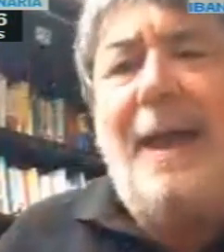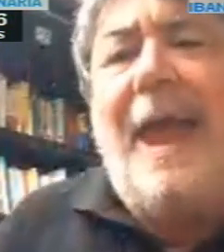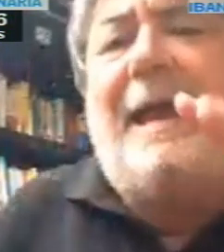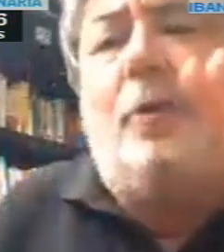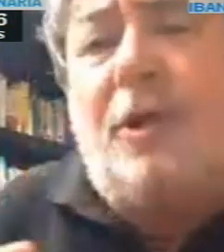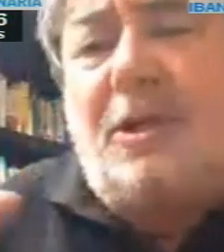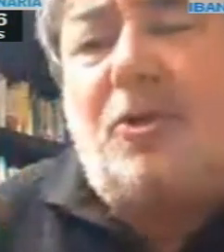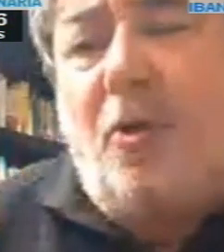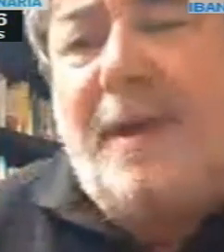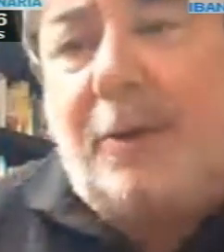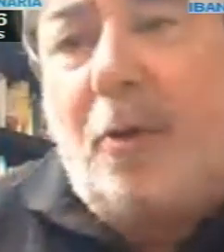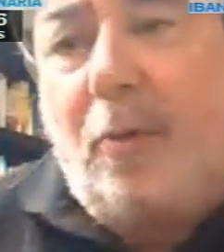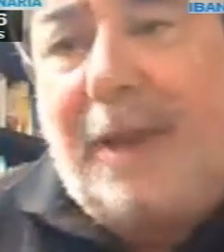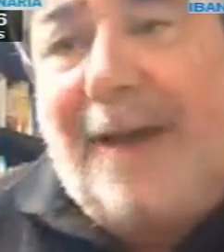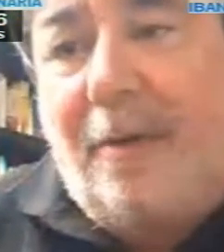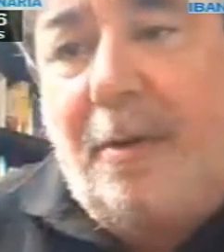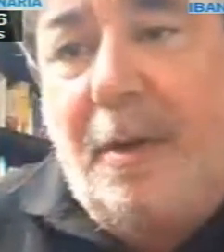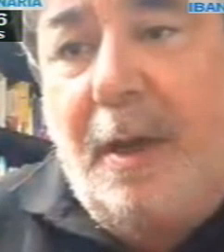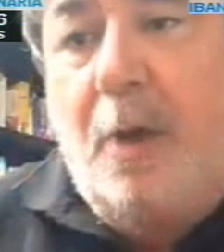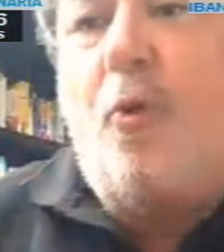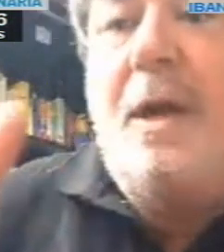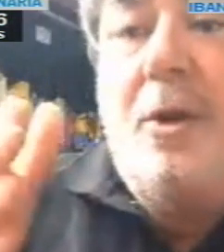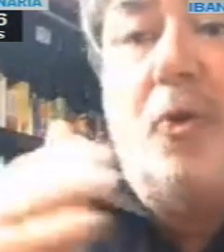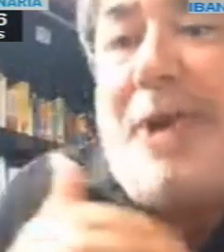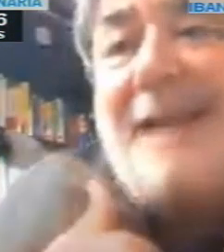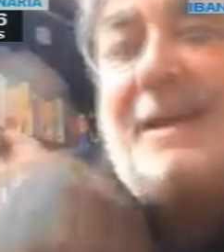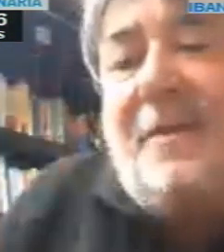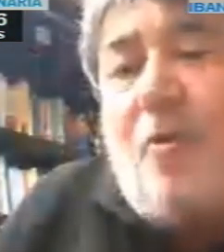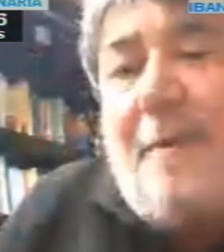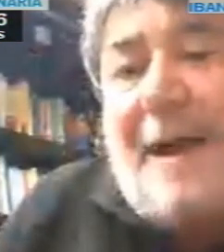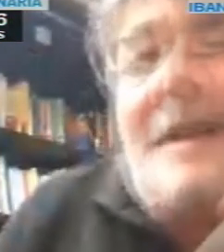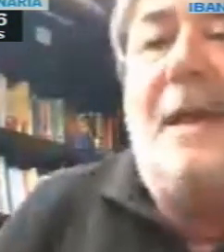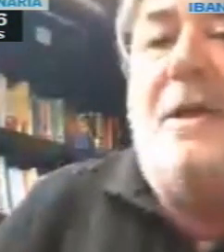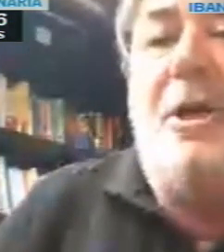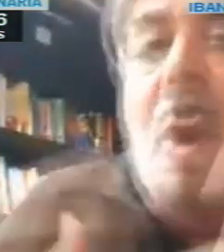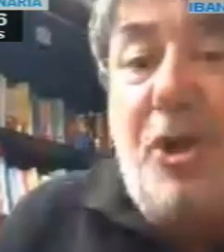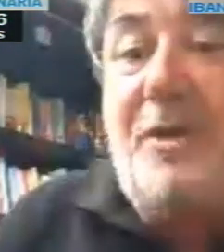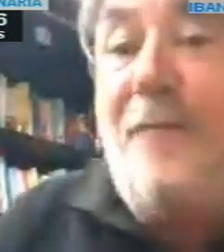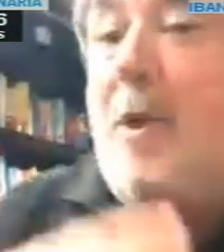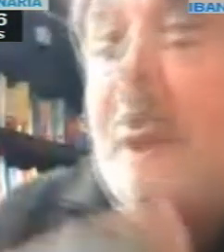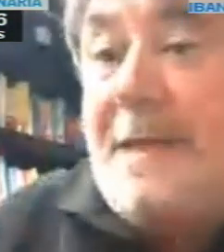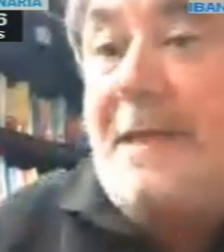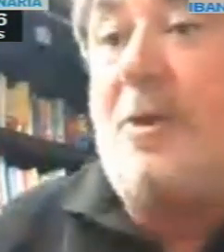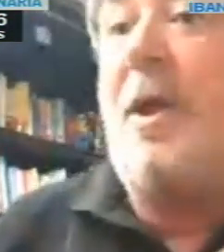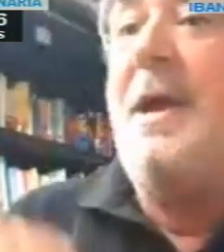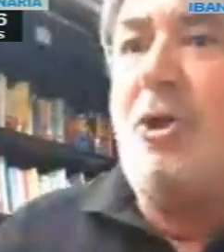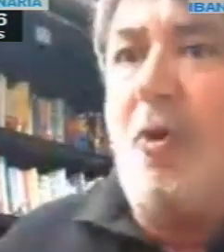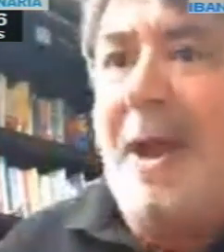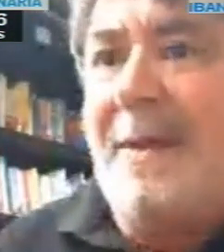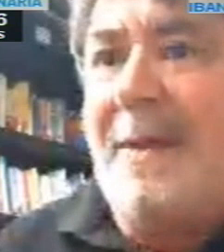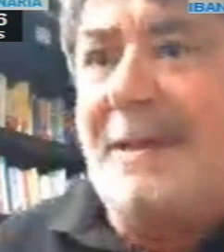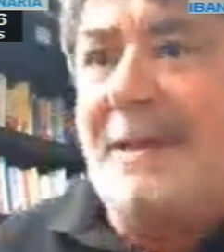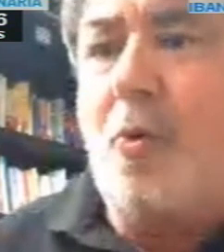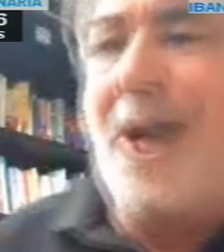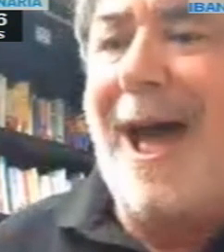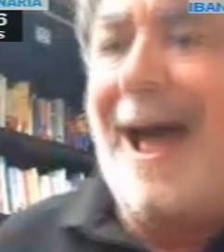a Padova è che tutti si sono messi attorno a un tavolo, in cui non c'è il CSV e basta, ci sono il CSV con le organizzazioni, ci